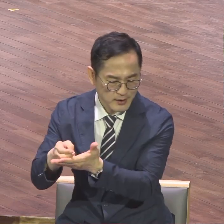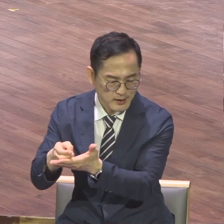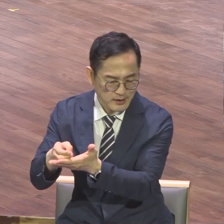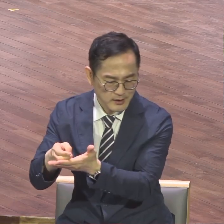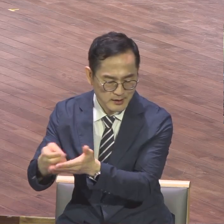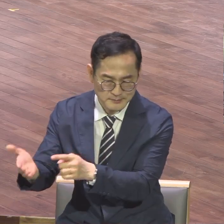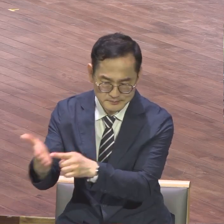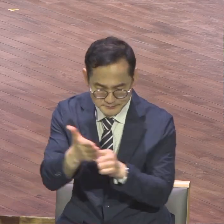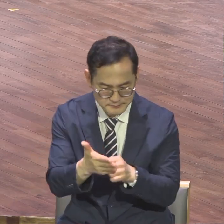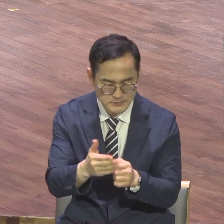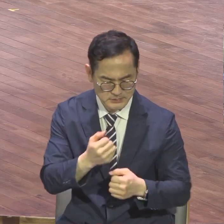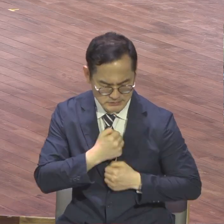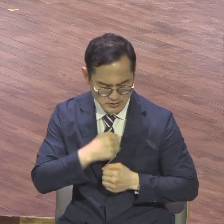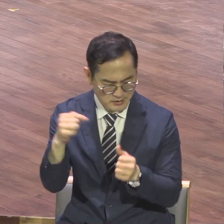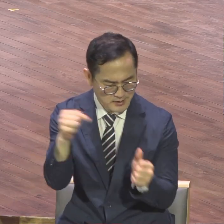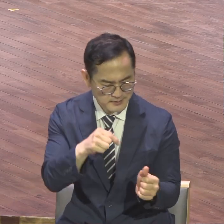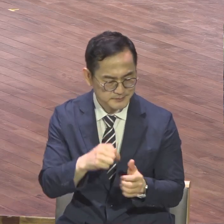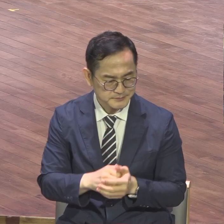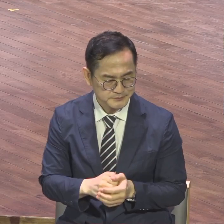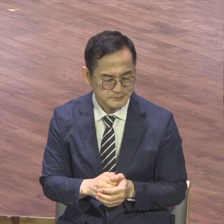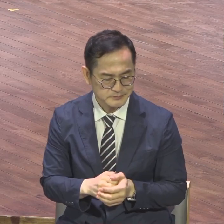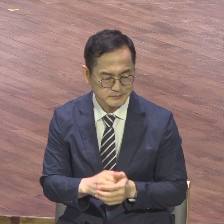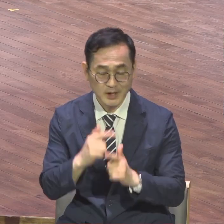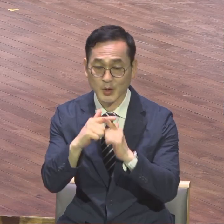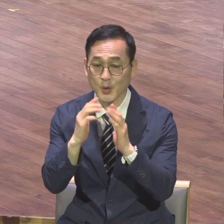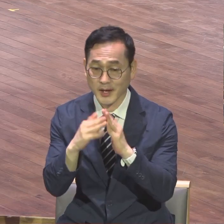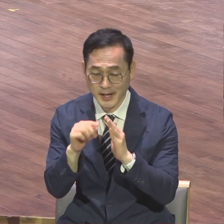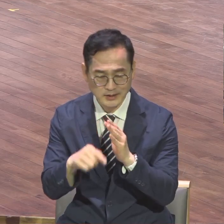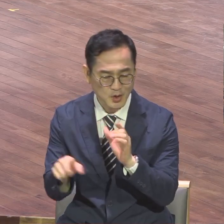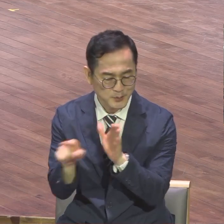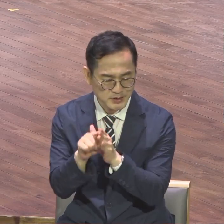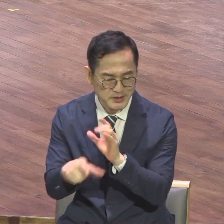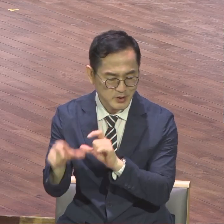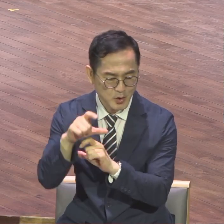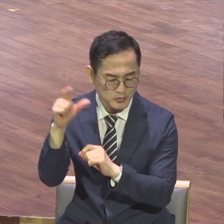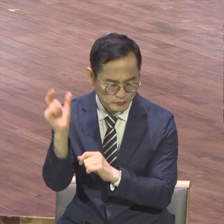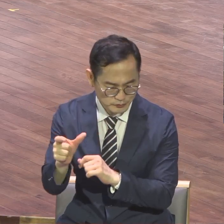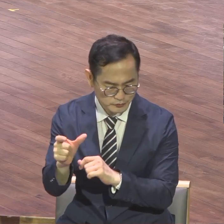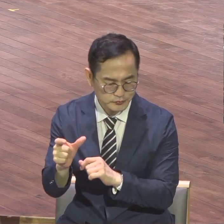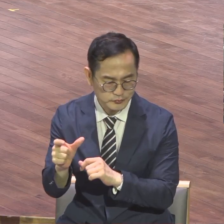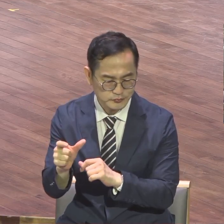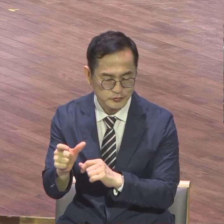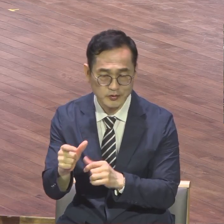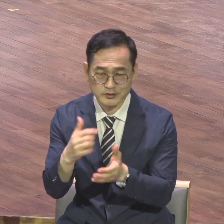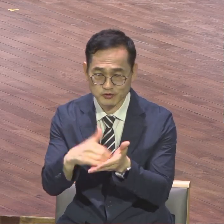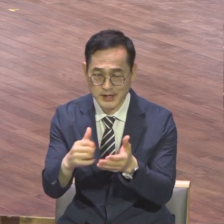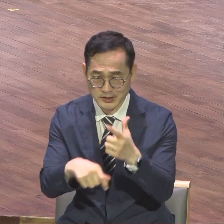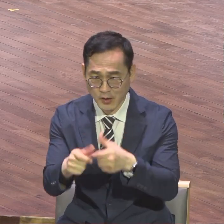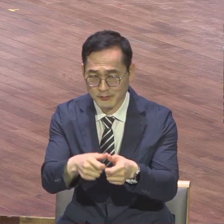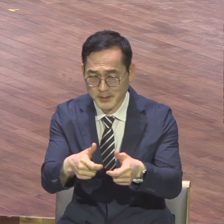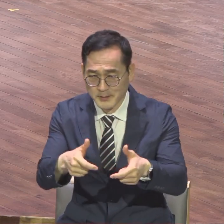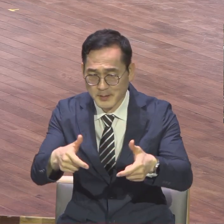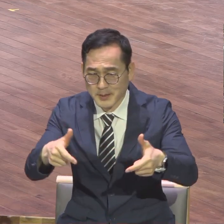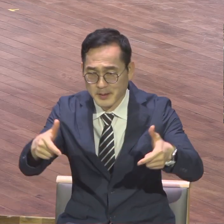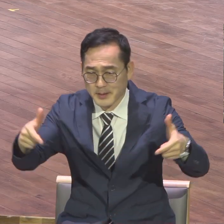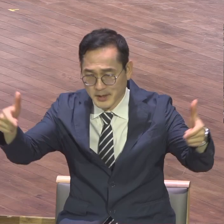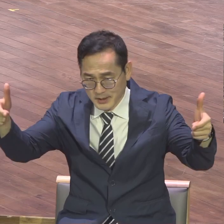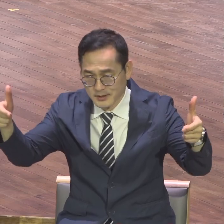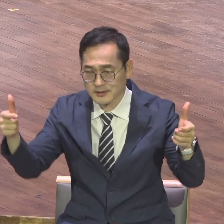주어 지키게 하니 이에 여러 교회가 믿음이 더 굳건해지고 수가 날마다